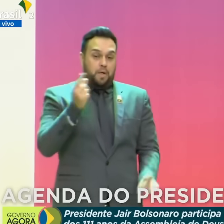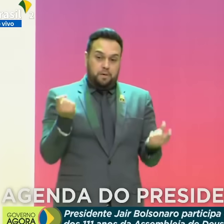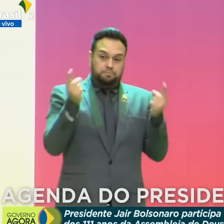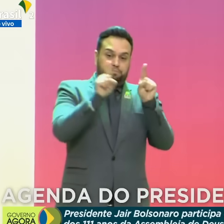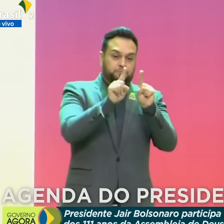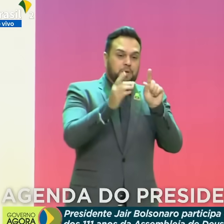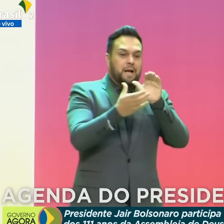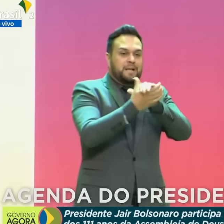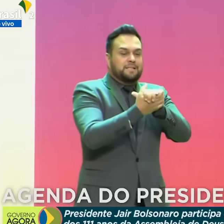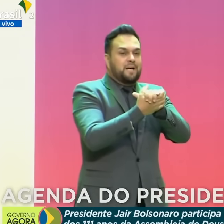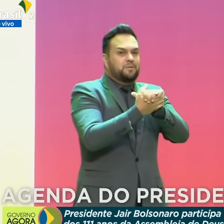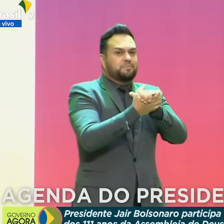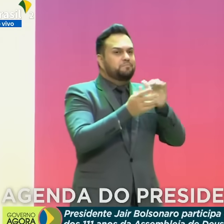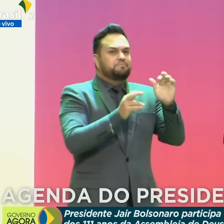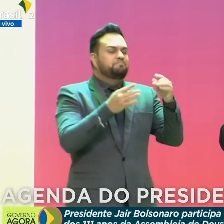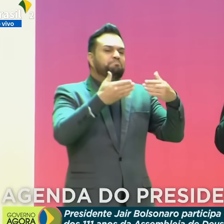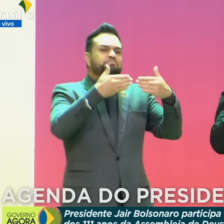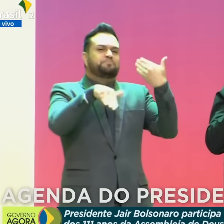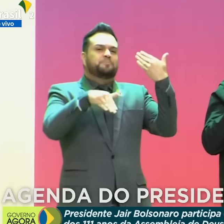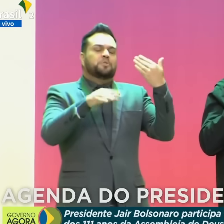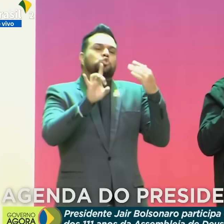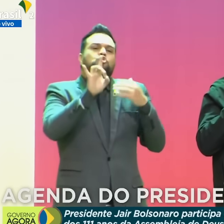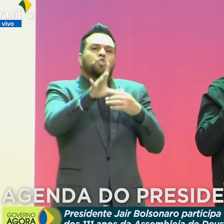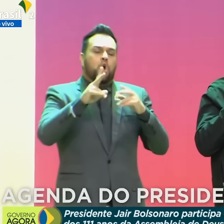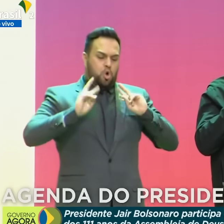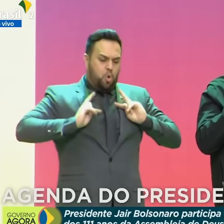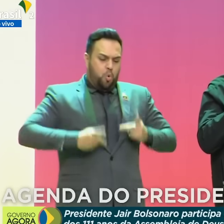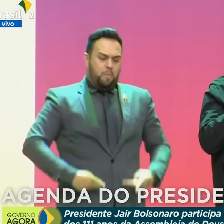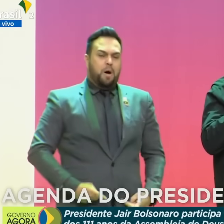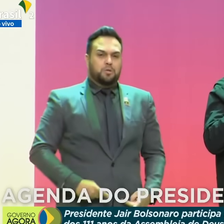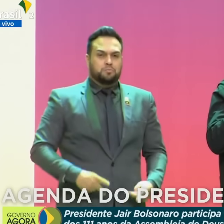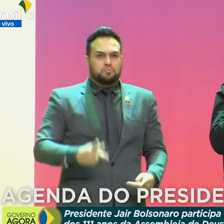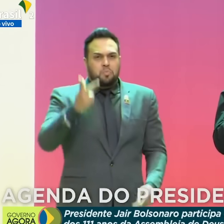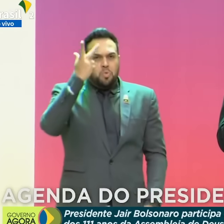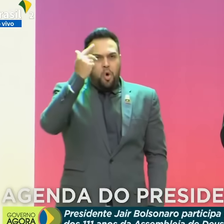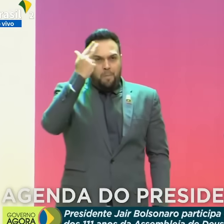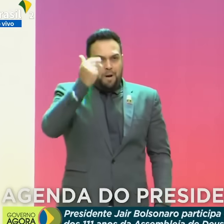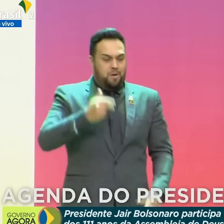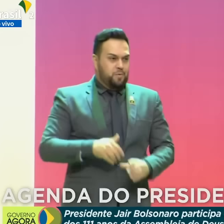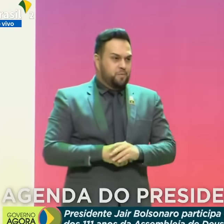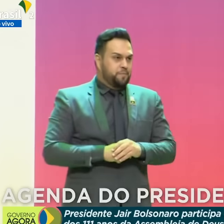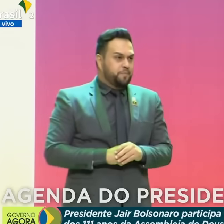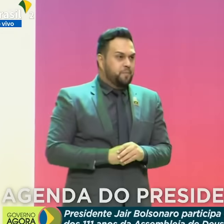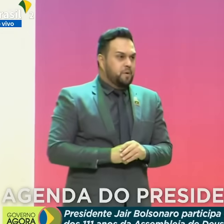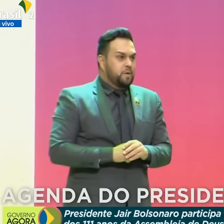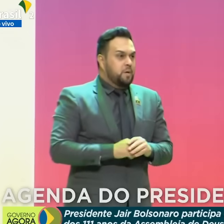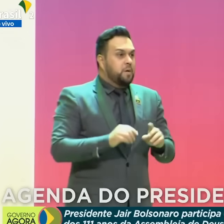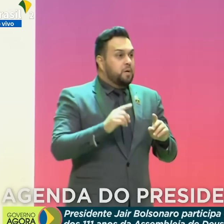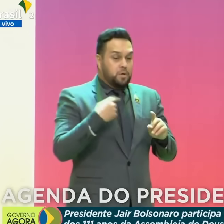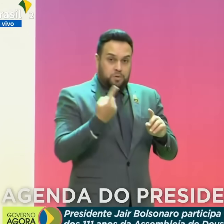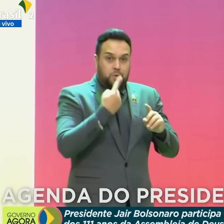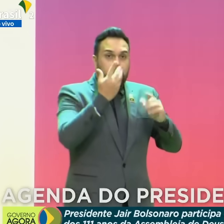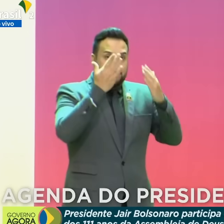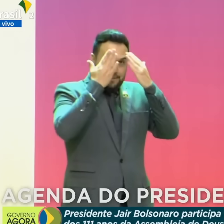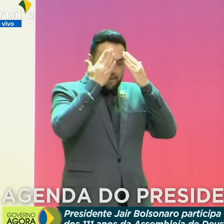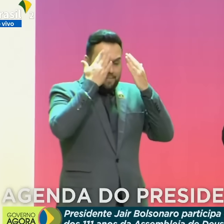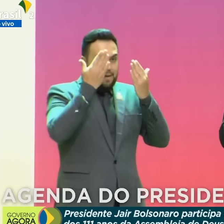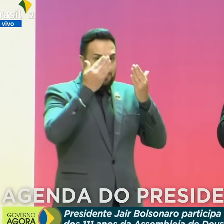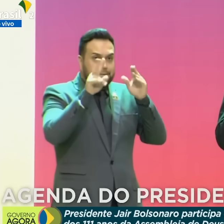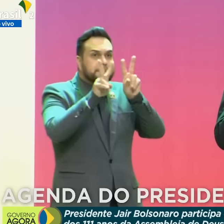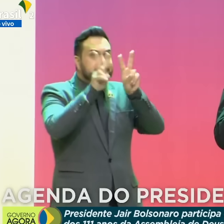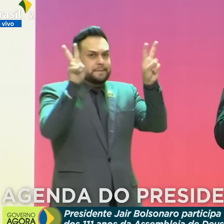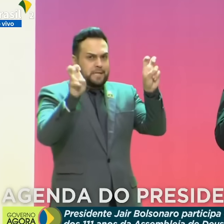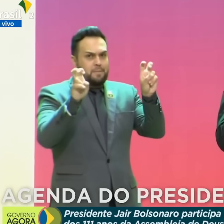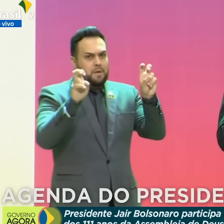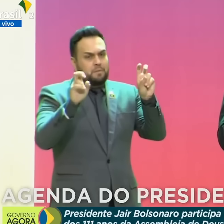mulher, eram dois seres humanos. Nós aqui sabemos como tratar essas questões, mas